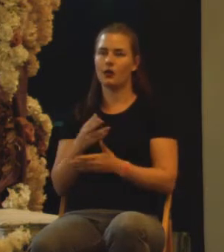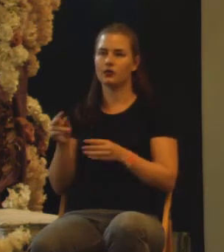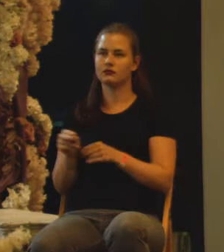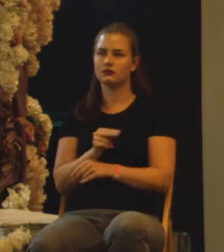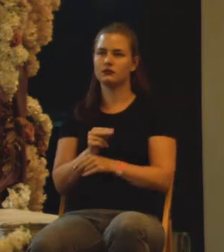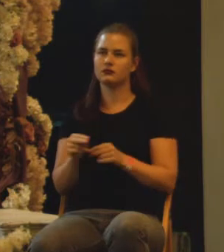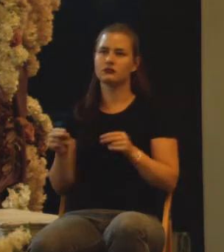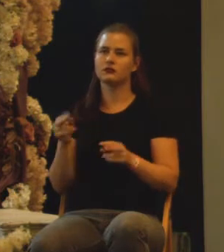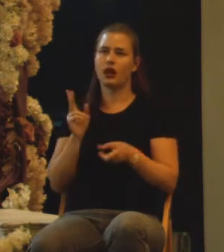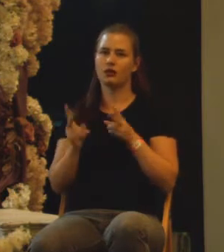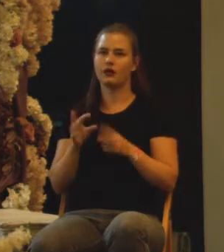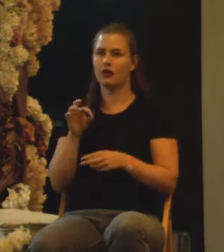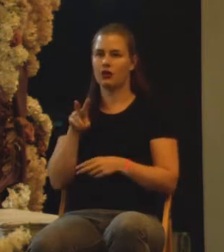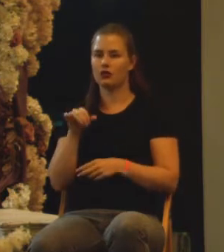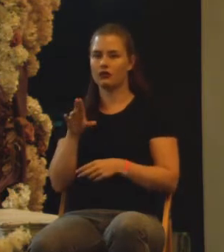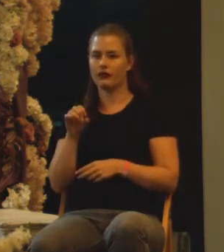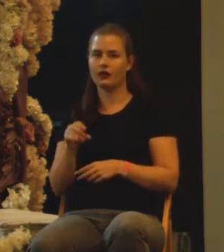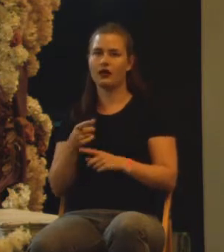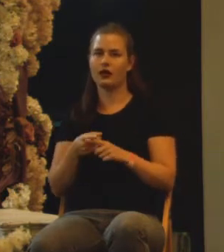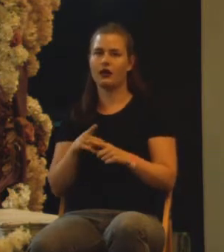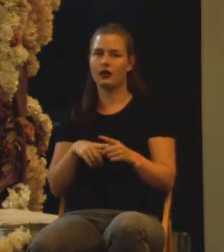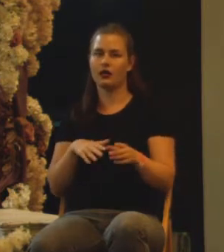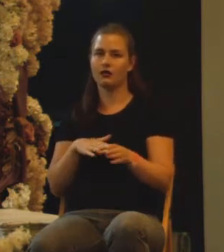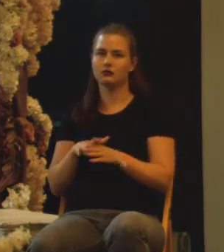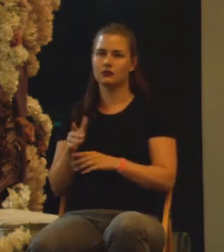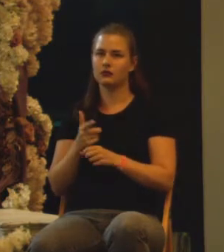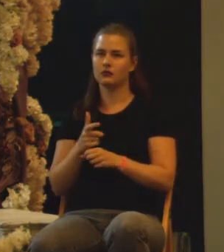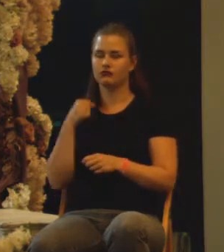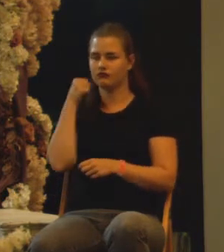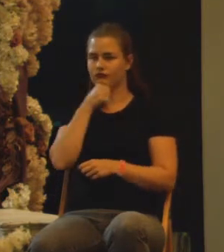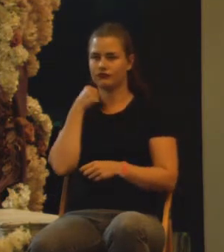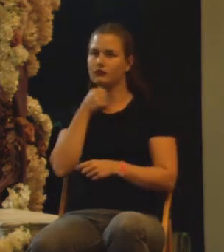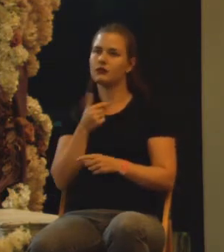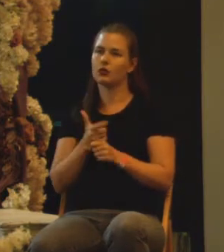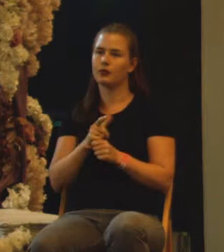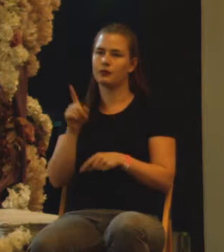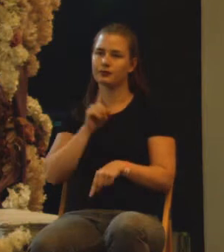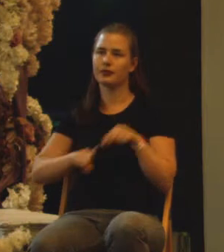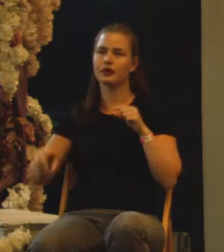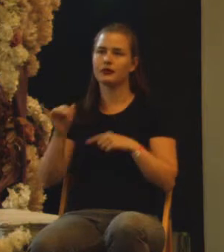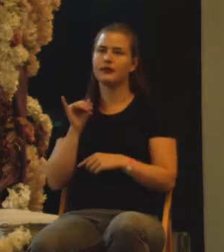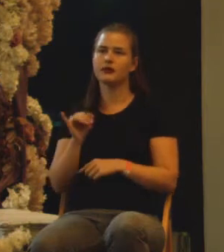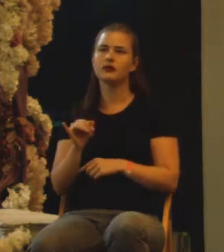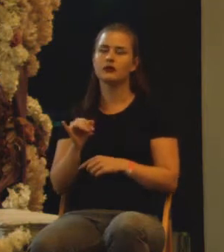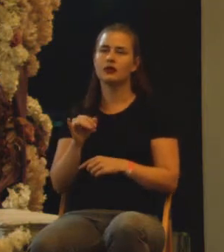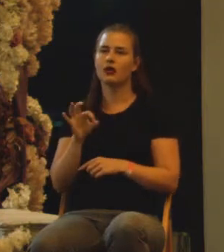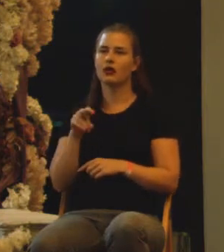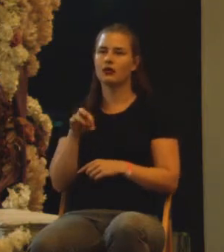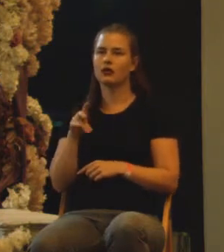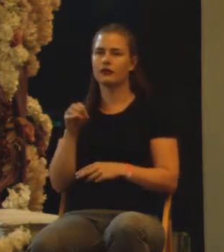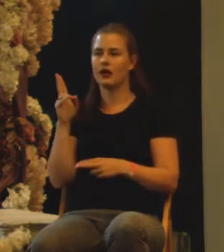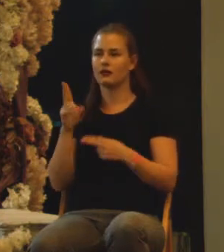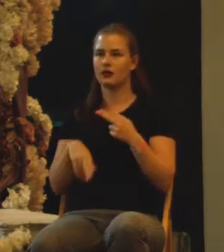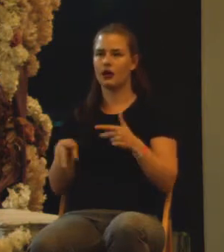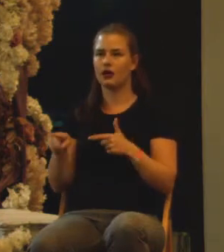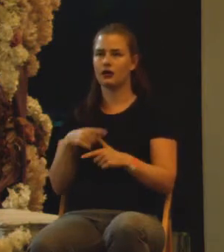да? Нарезали это оливье. Это оливье поглощалось очень быстро, мы его быстро съедали, и оливье